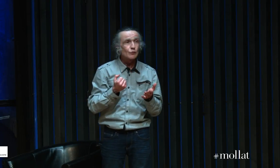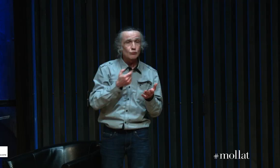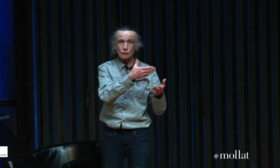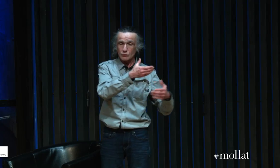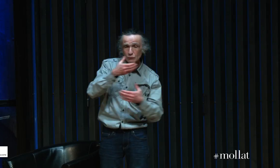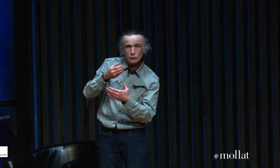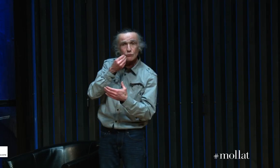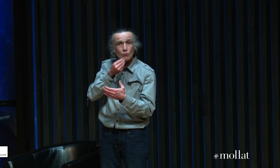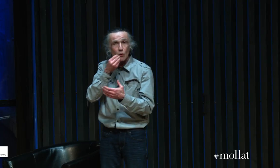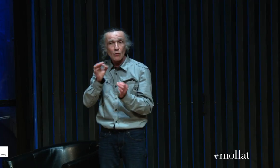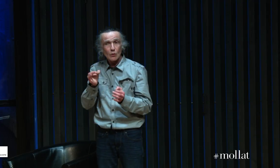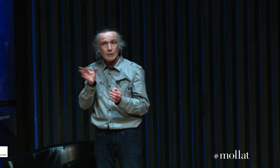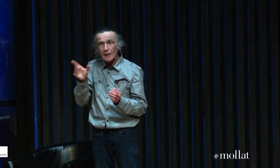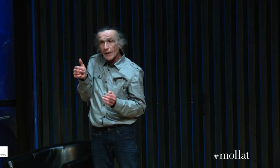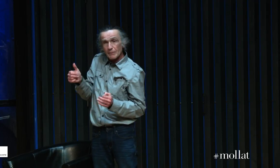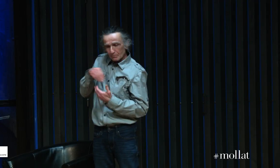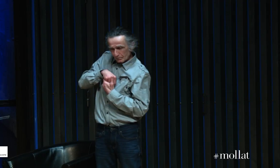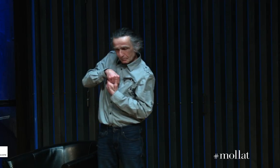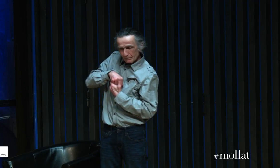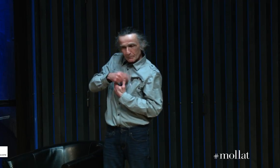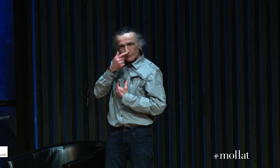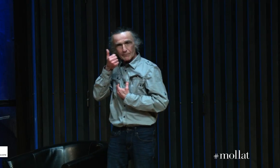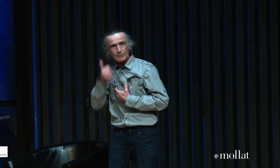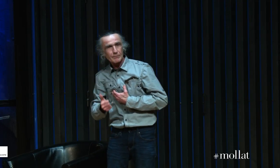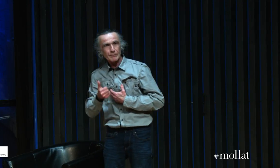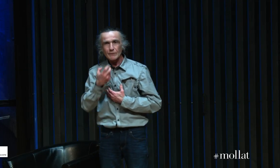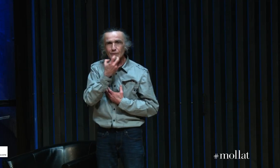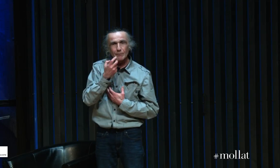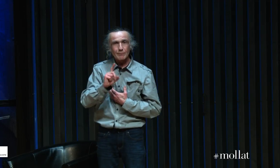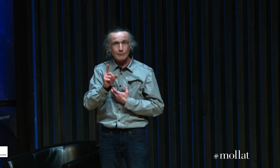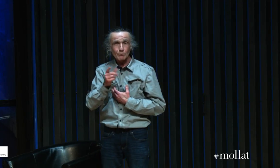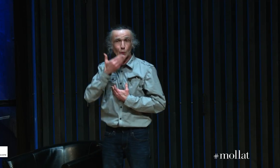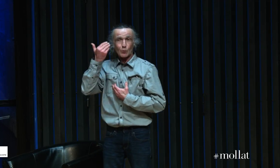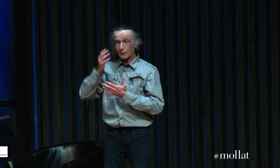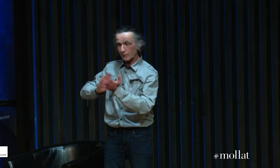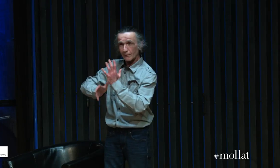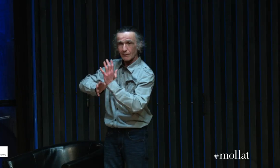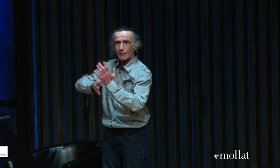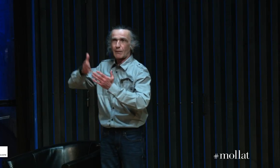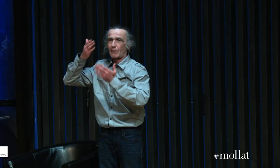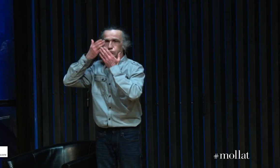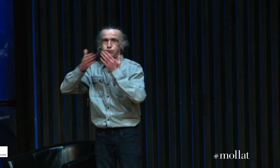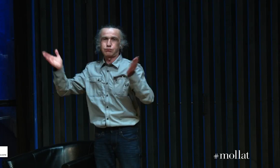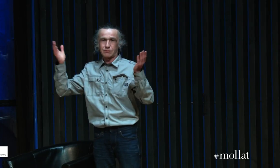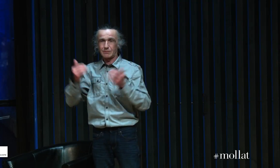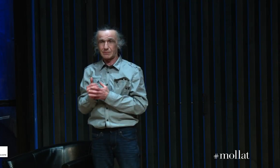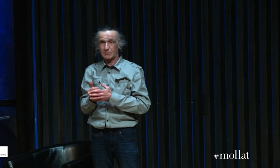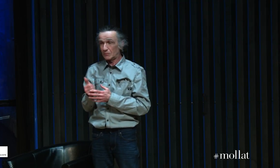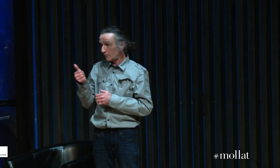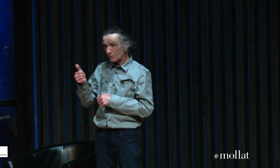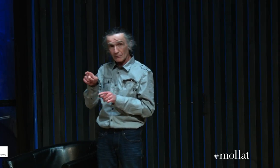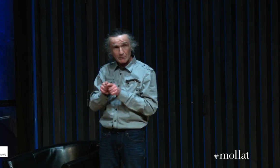quotidien, pour utiliser une communication, on va dire, basique. Ça allait très bien, c'était très clair. Mais en même